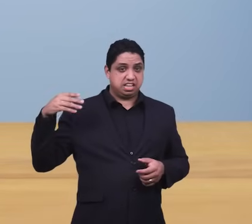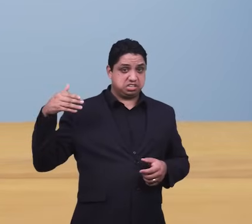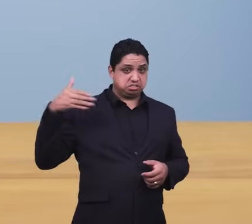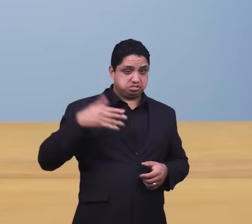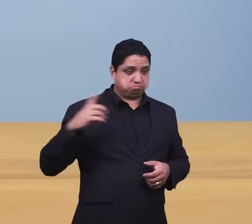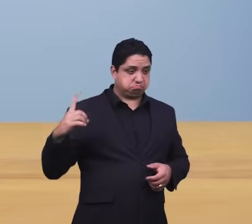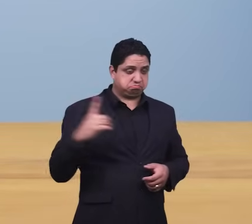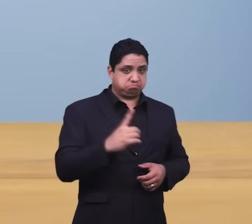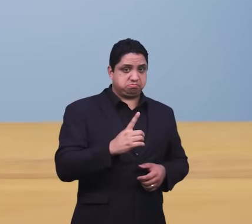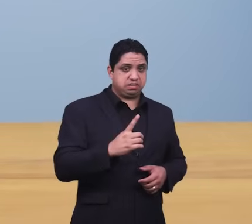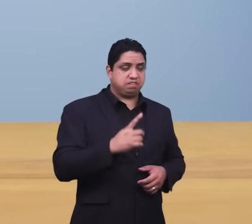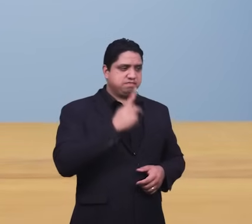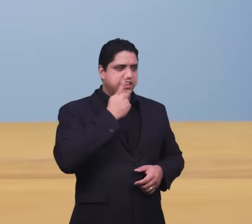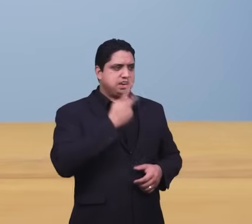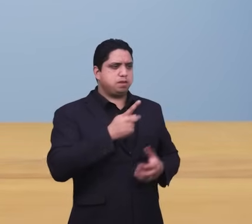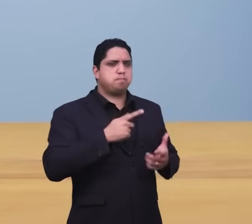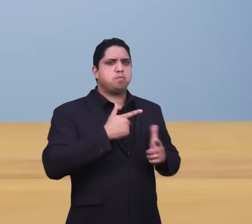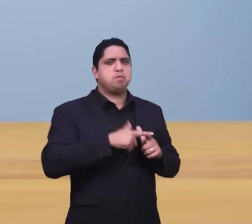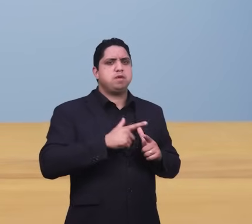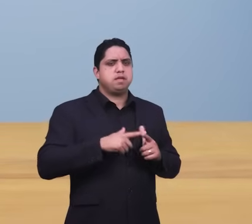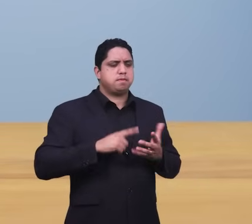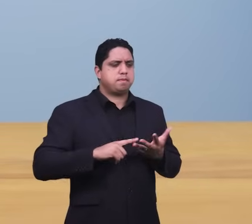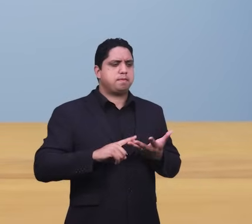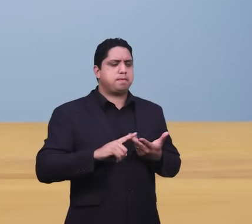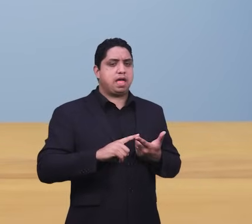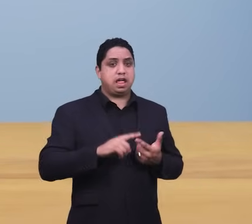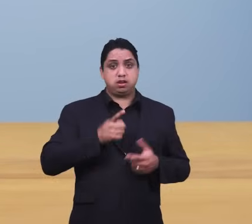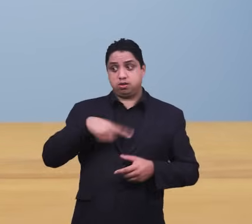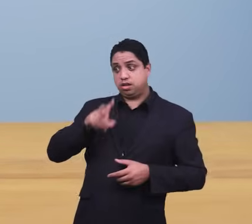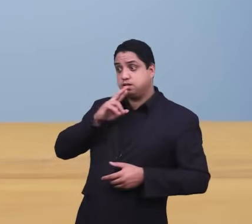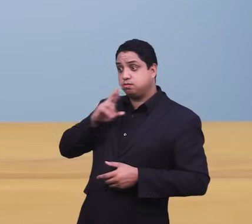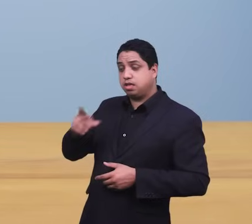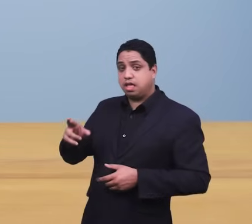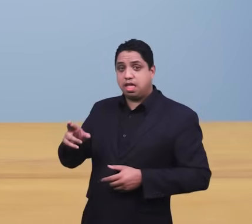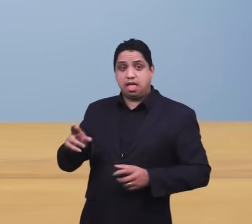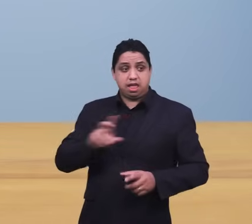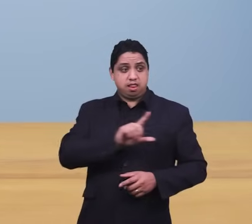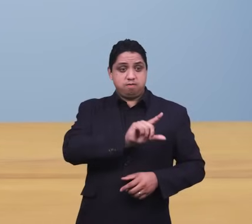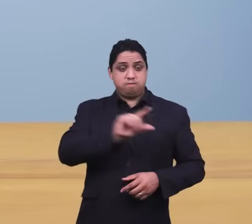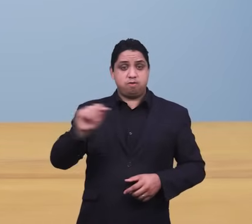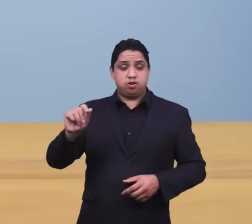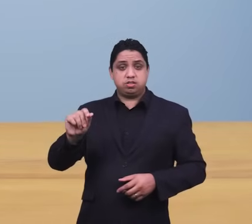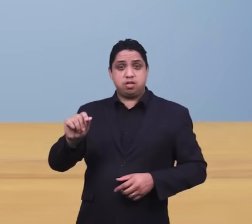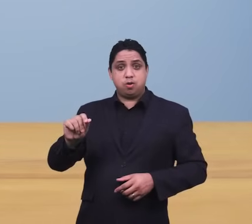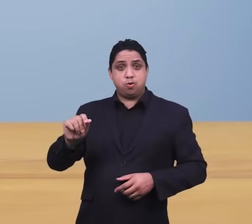uma funcionalidade, recebe o diagnóstico e ele sai com uma